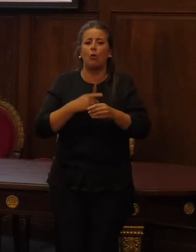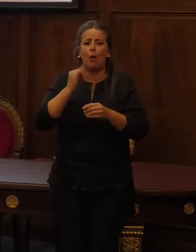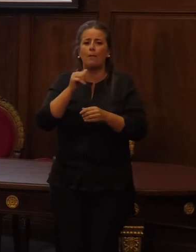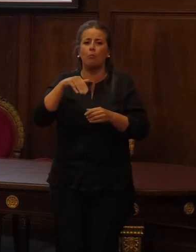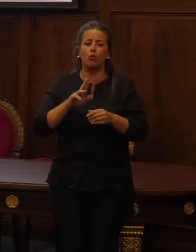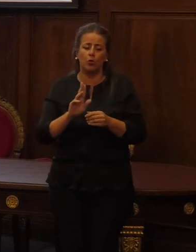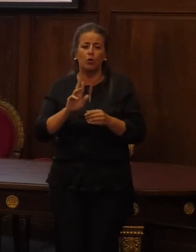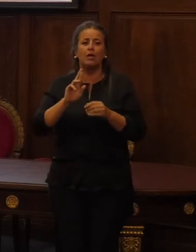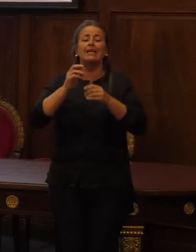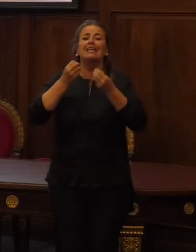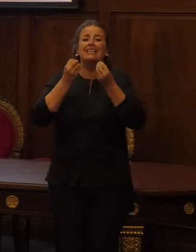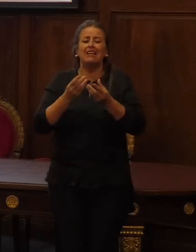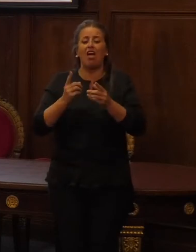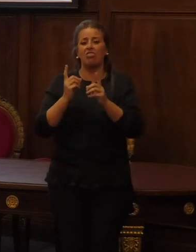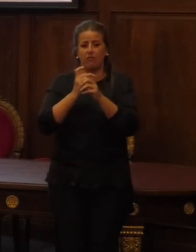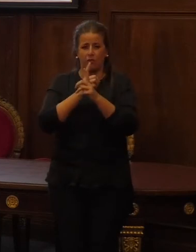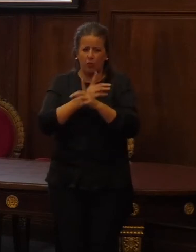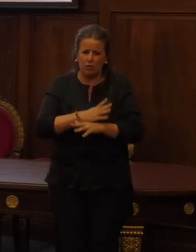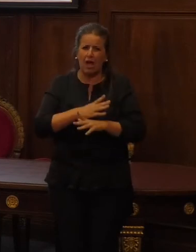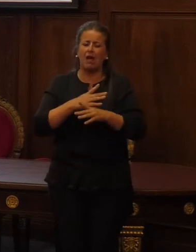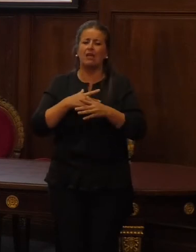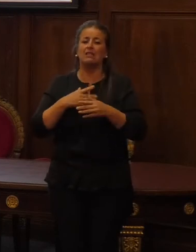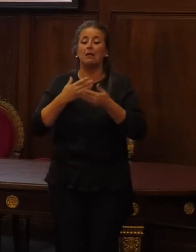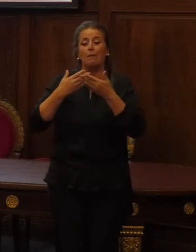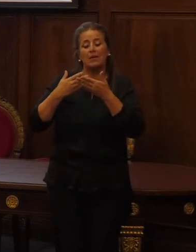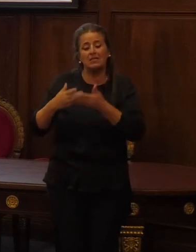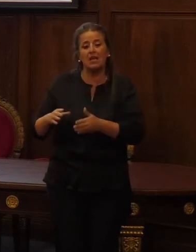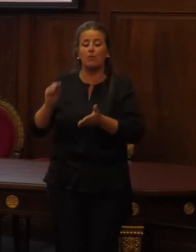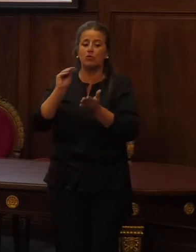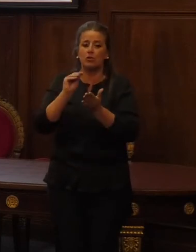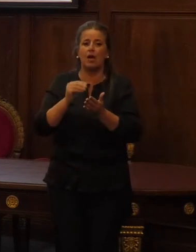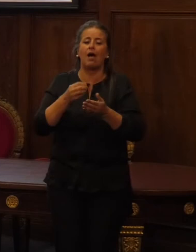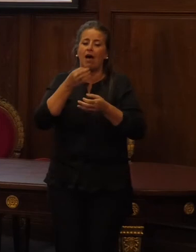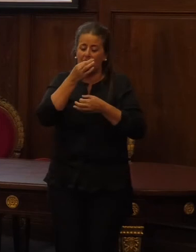1987, con las dificultades que ya empezamos a señalar.